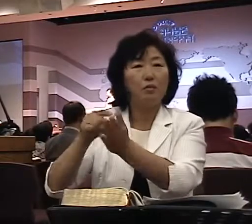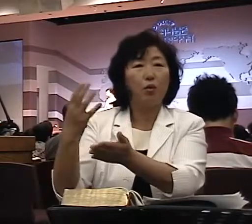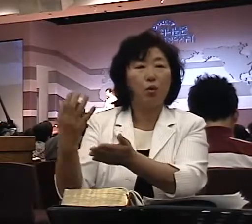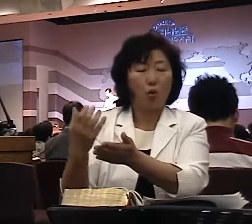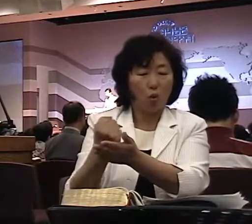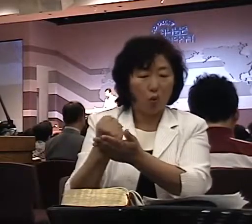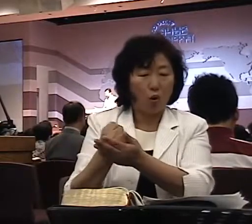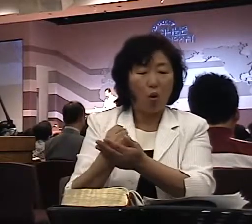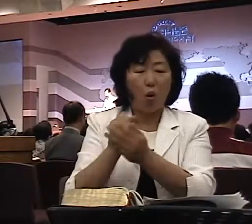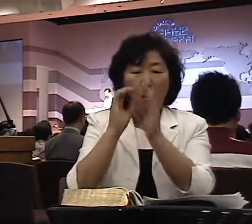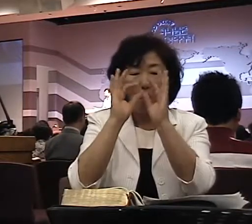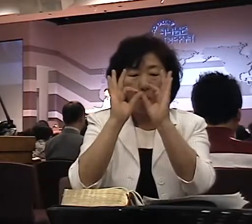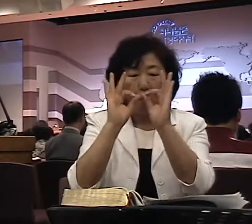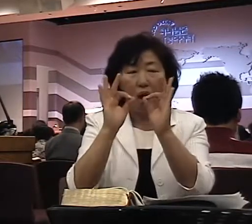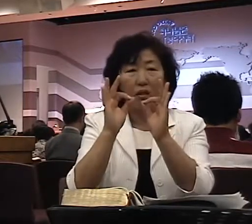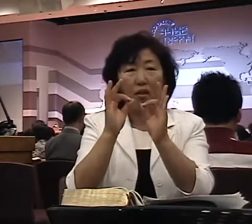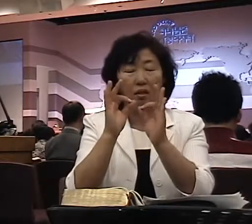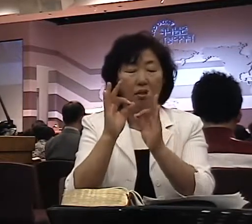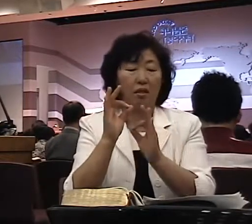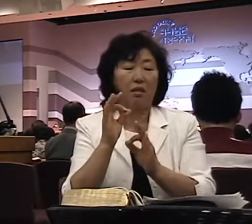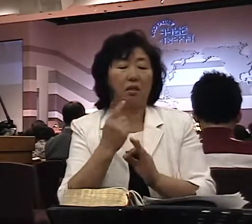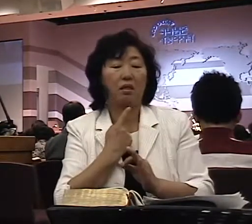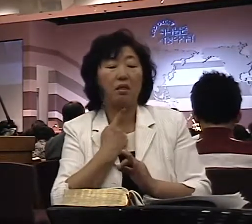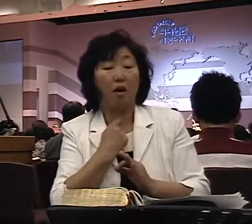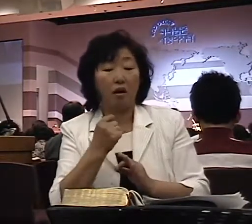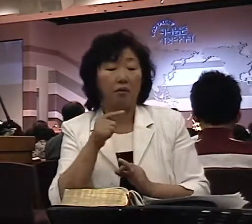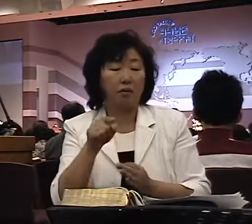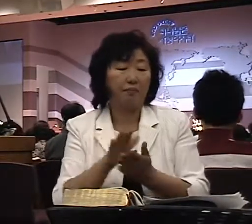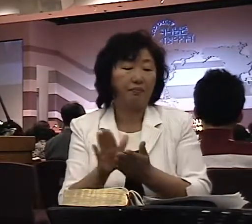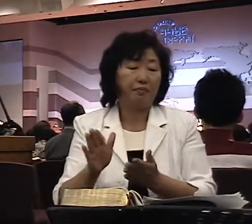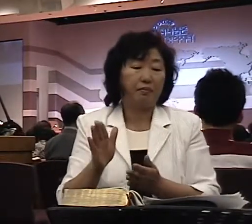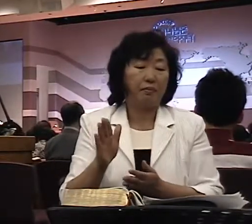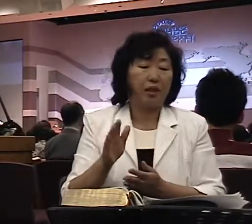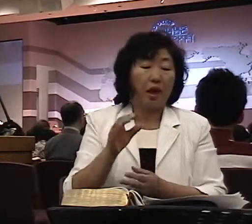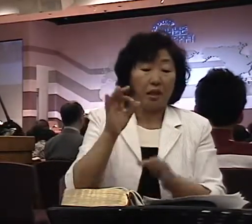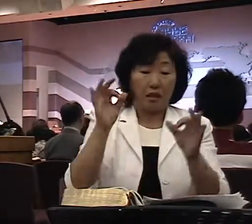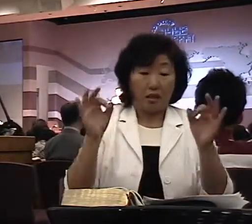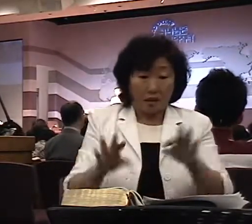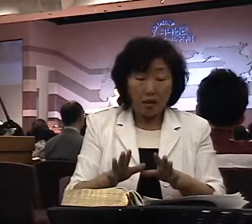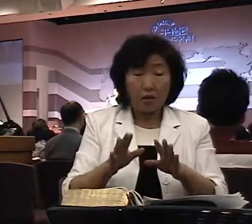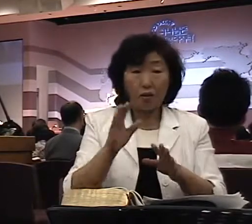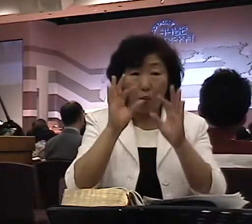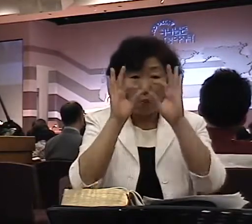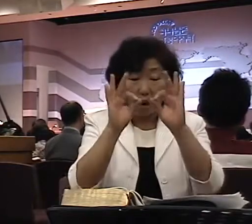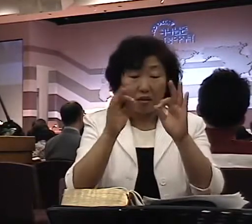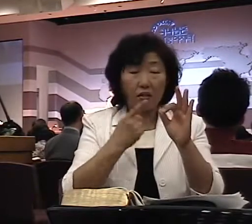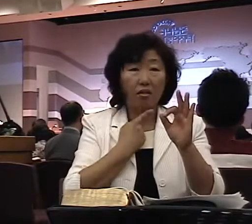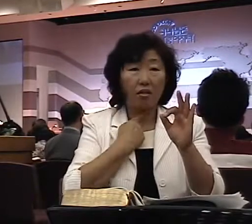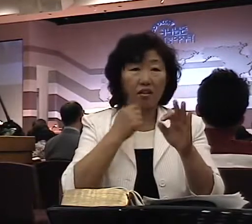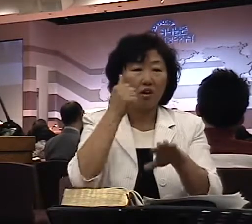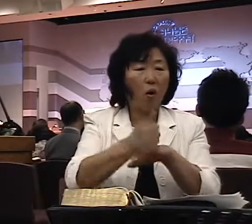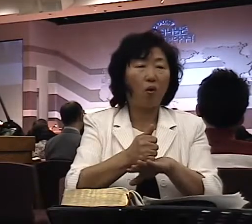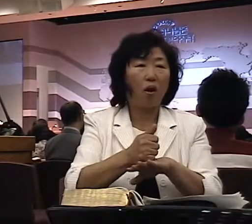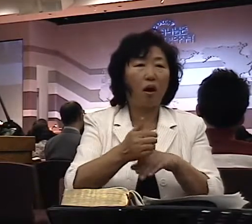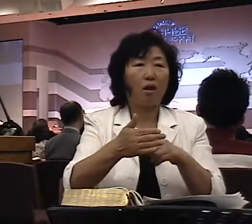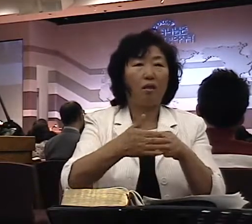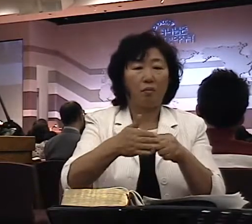믿음으로 보았던 것입니다. 당장 보이는 결과 때문에 흔들리지 않았던